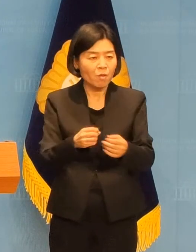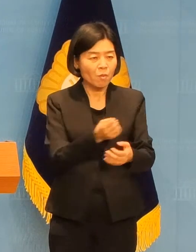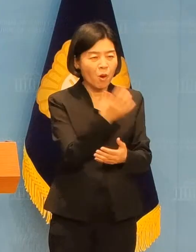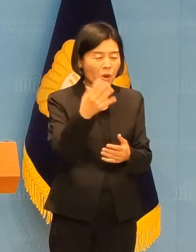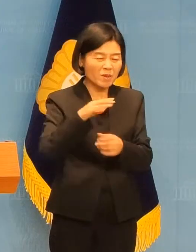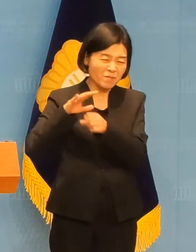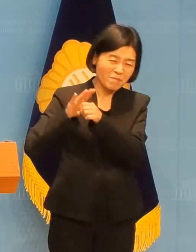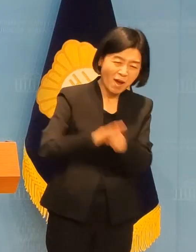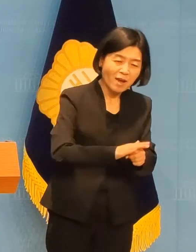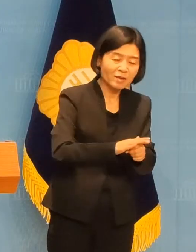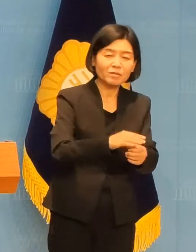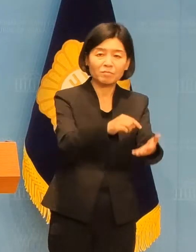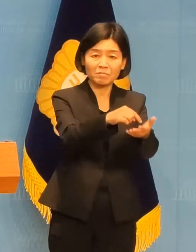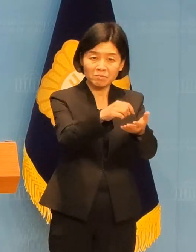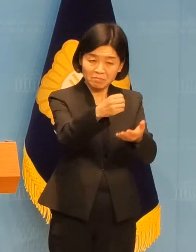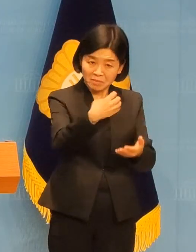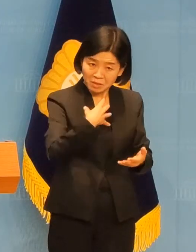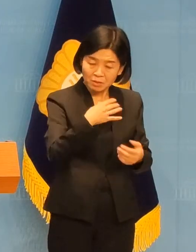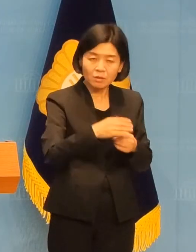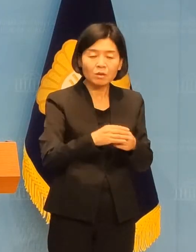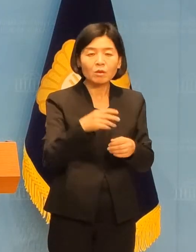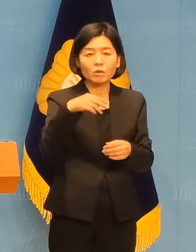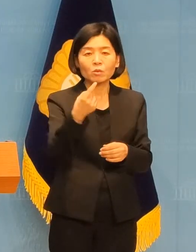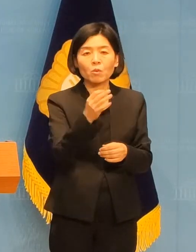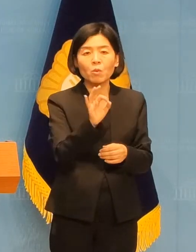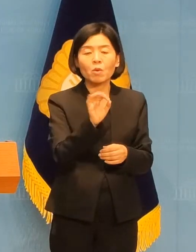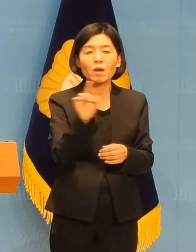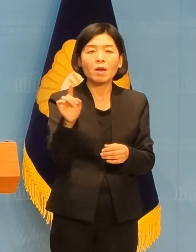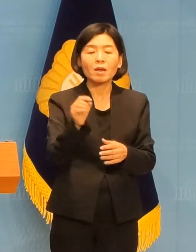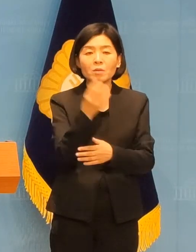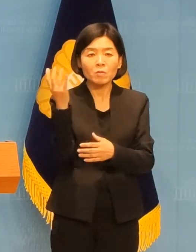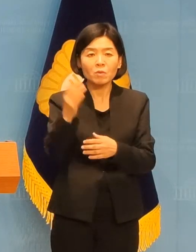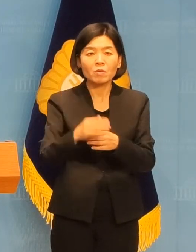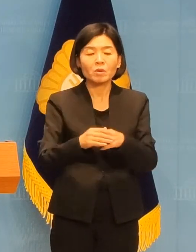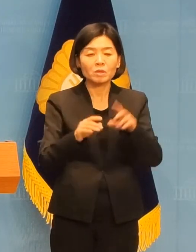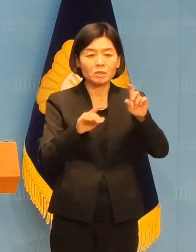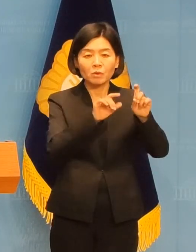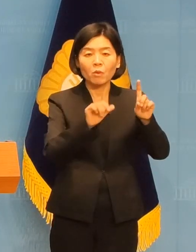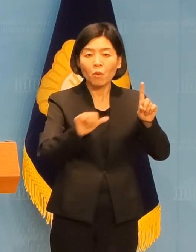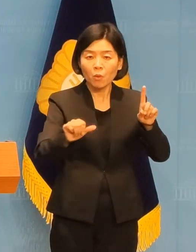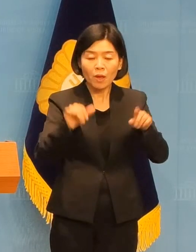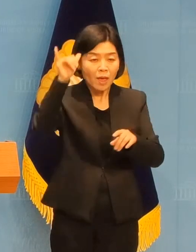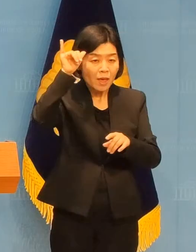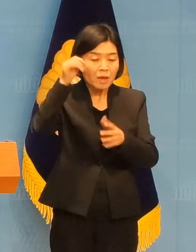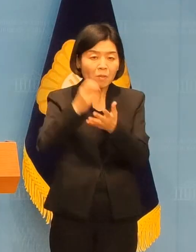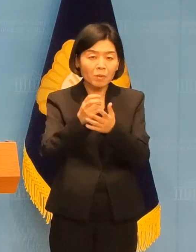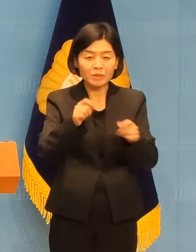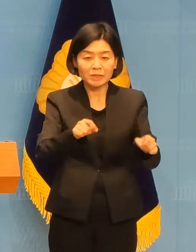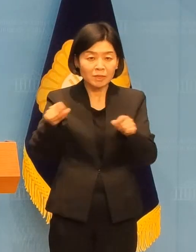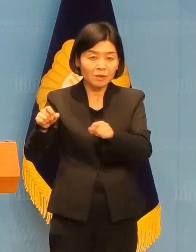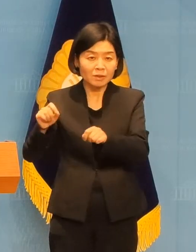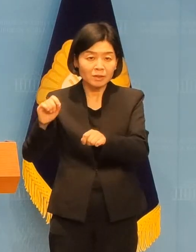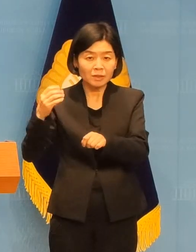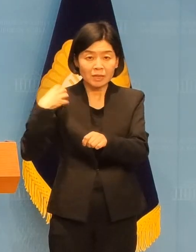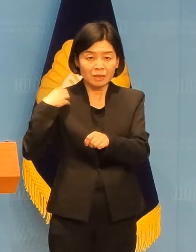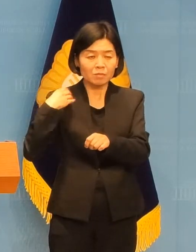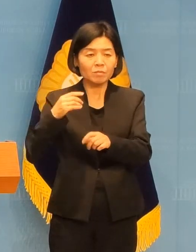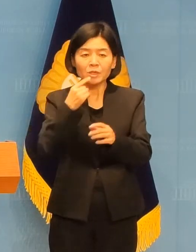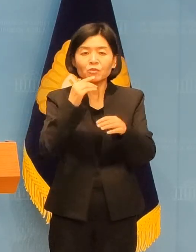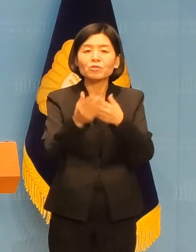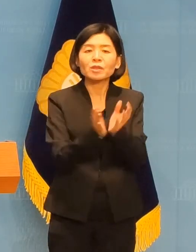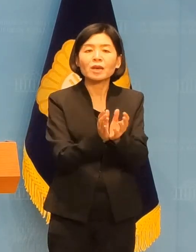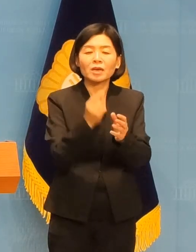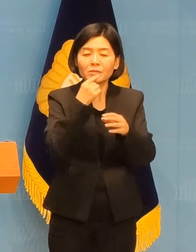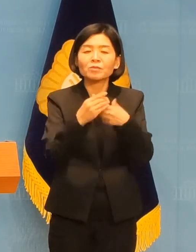입막음으로 규정하였고, 동아일보는 11월 5일자 보도에서 AI 법안 지연 책임을 민주당에 전가하는 내용을